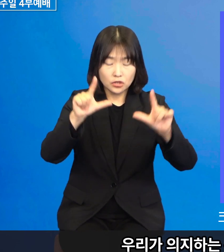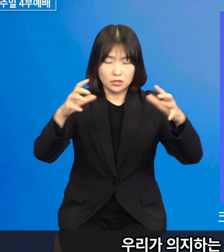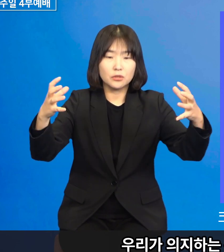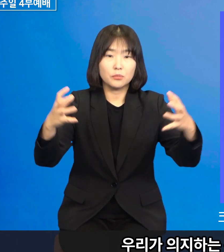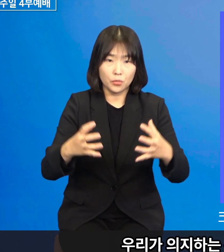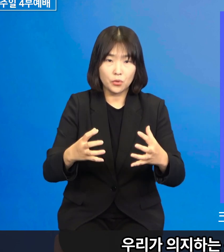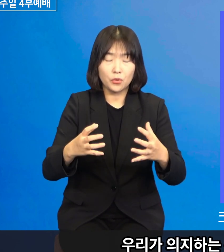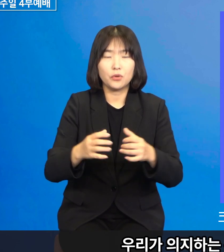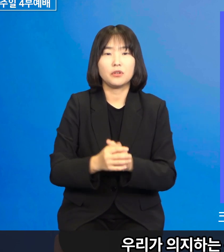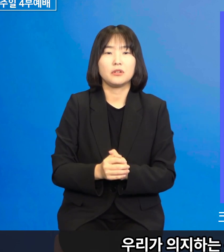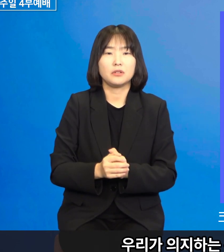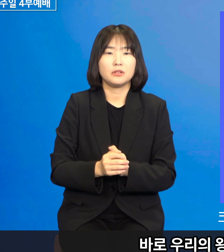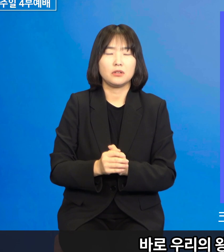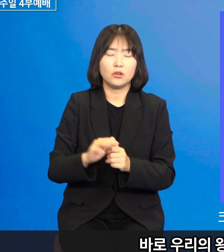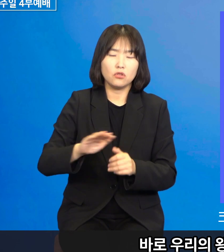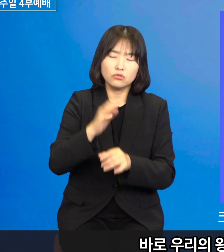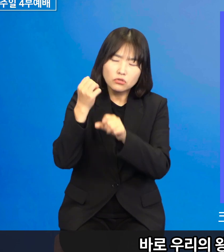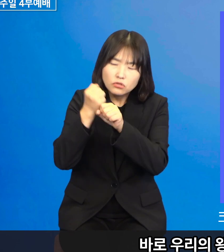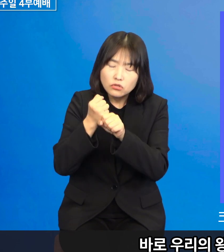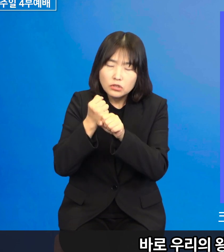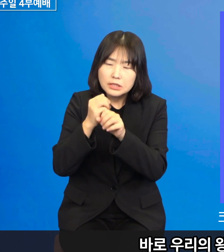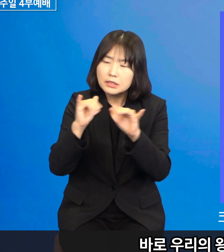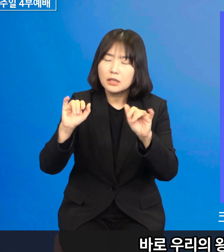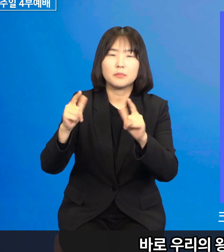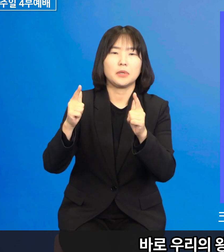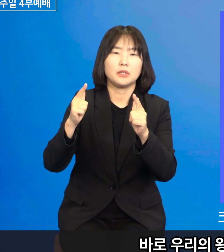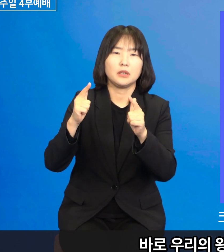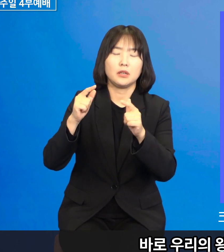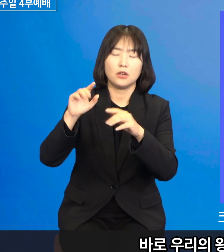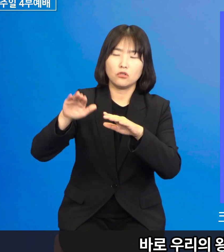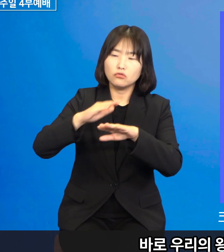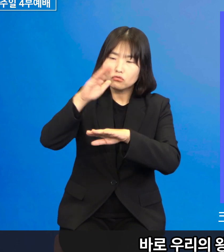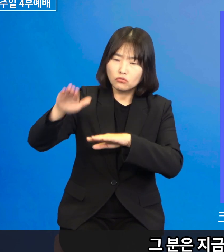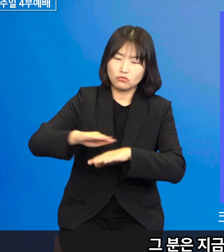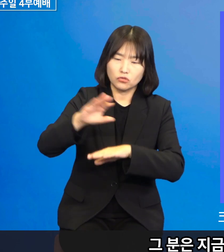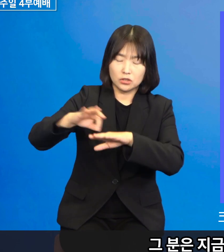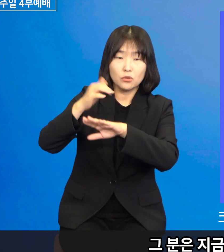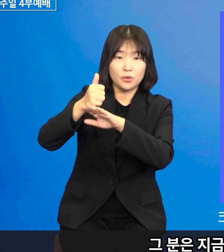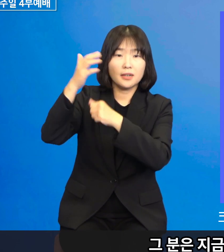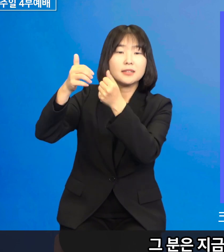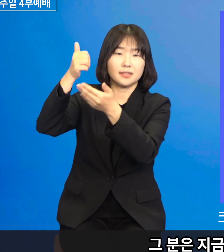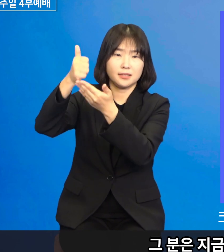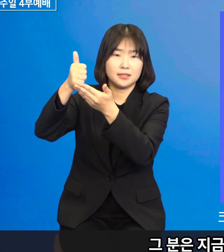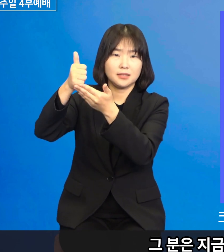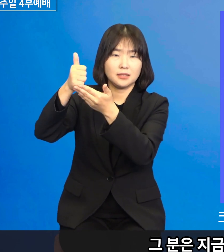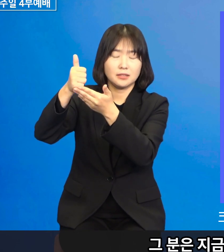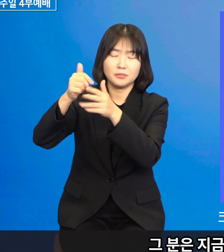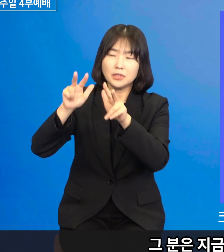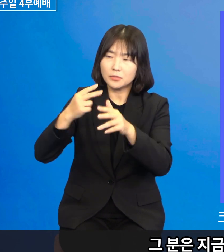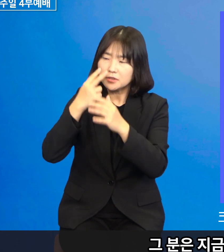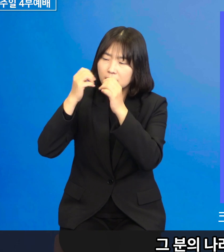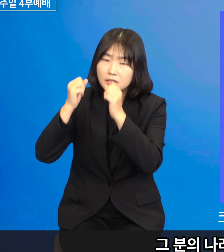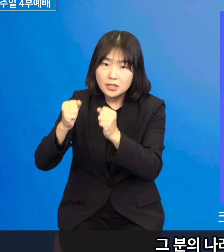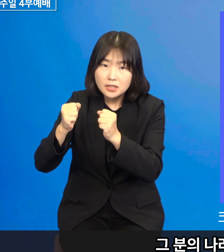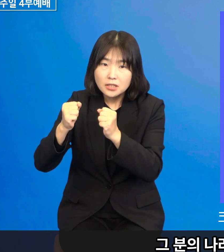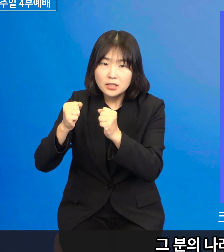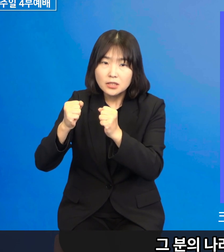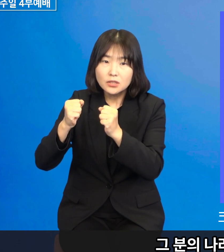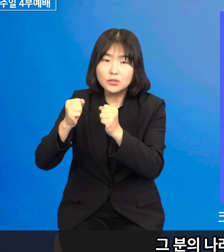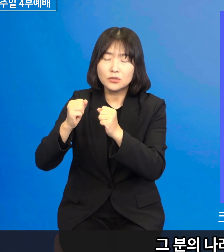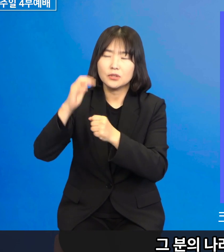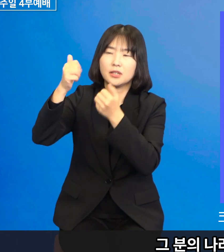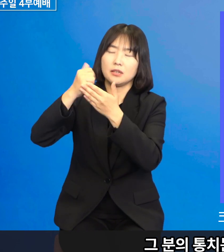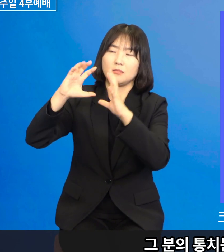우리가 의지하는 분은 사람이 아니라 바로 우리의 왕 하나님이십니다. 그분은 지금도 살아계시고 그분의